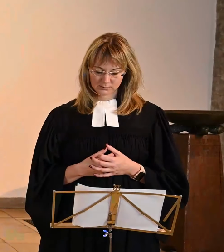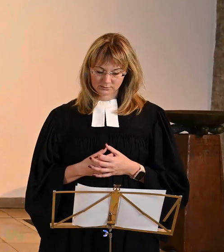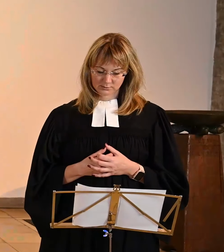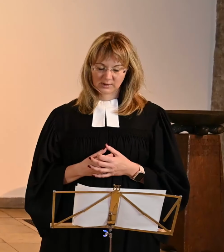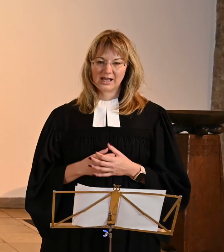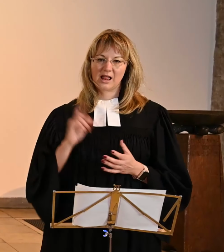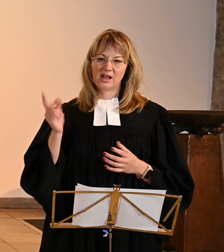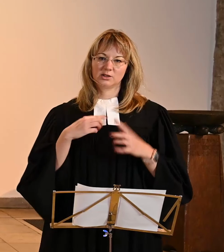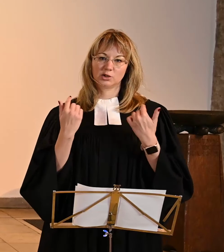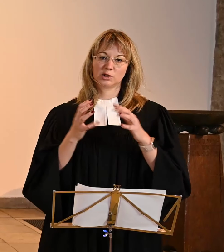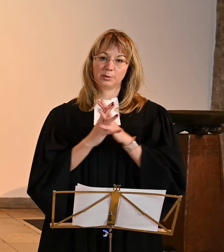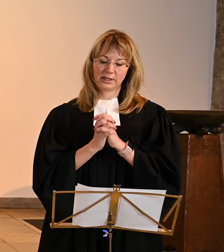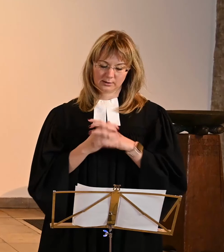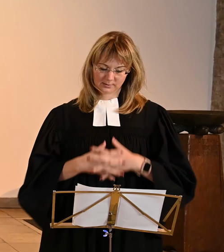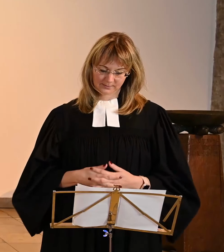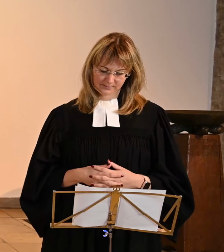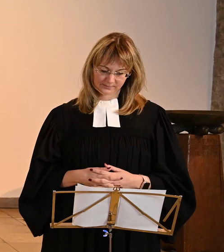Lasst uns beten.